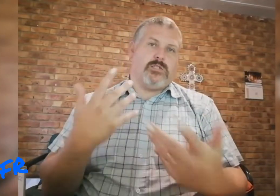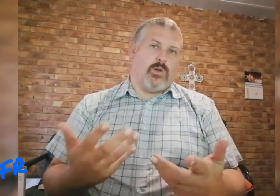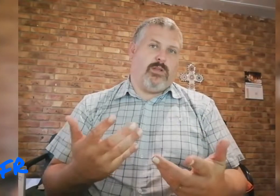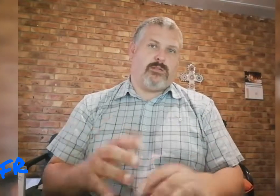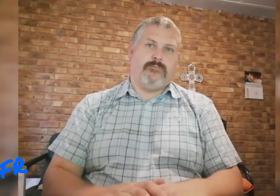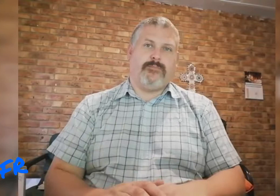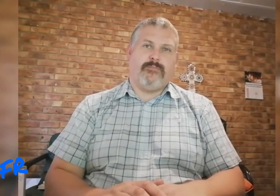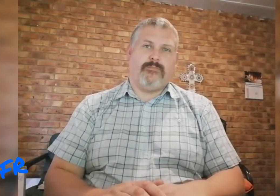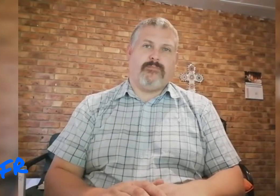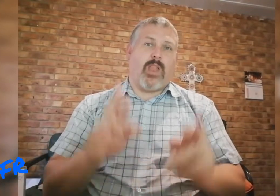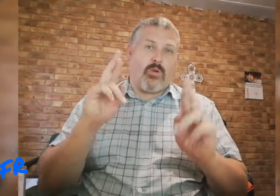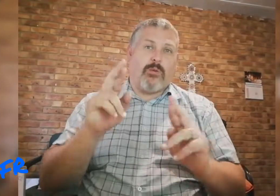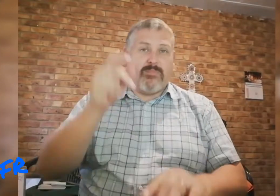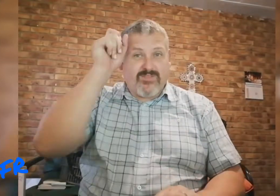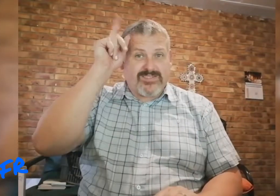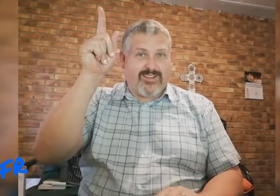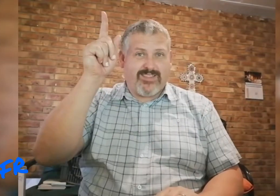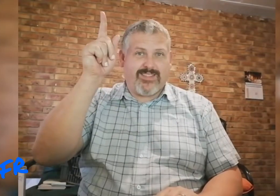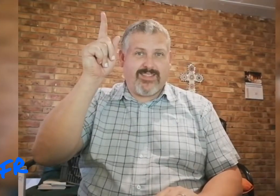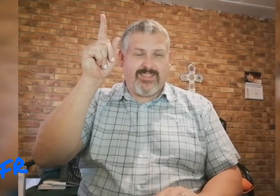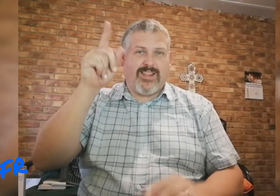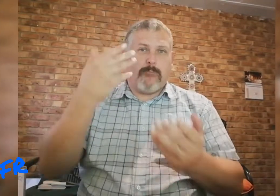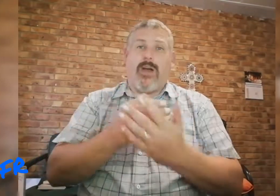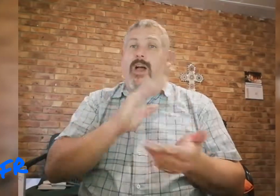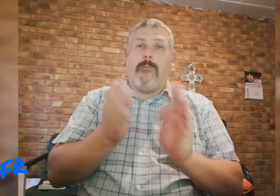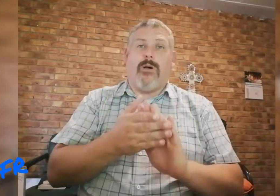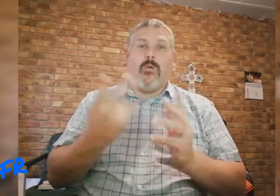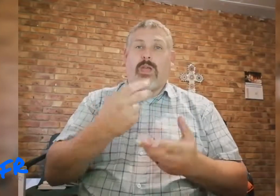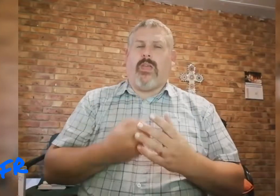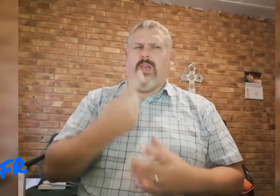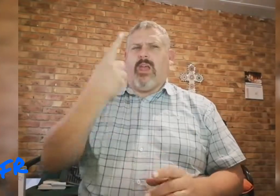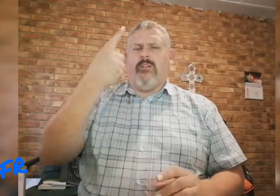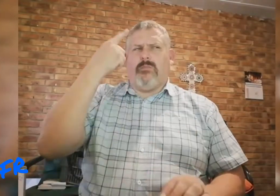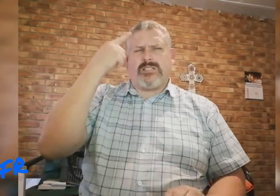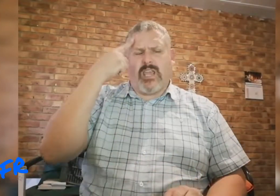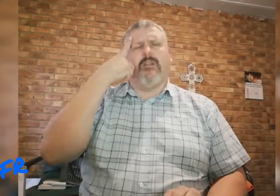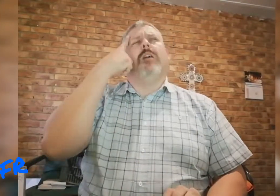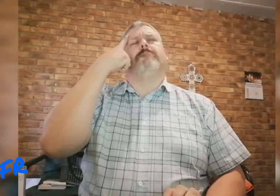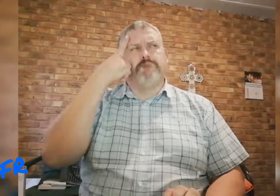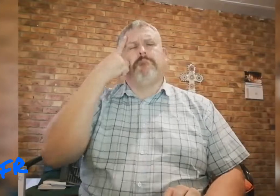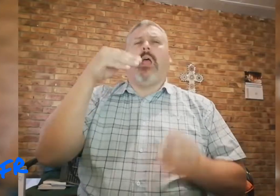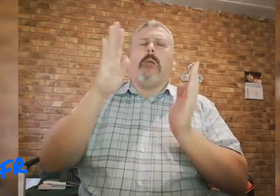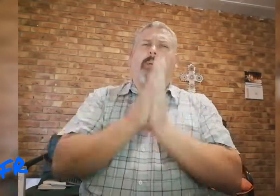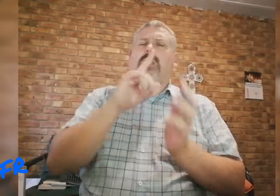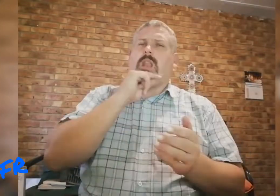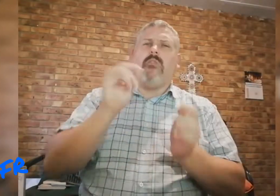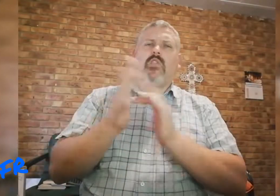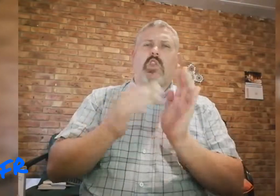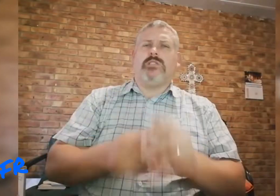So, ek wil verstaan, maar allemaal ook besef, dit in naam van